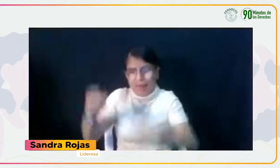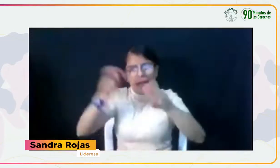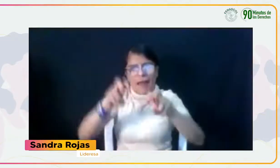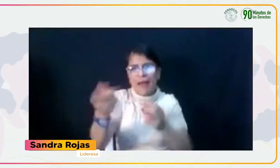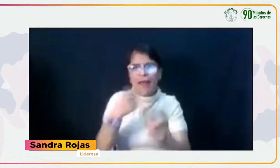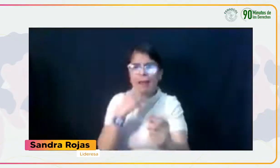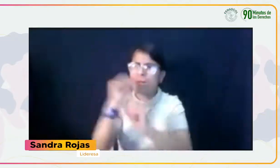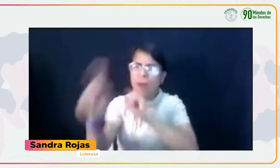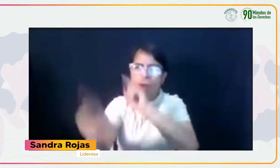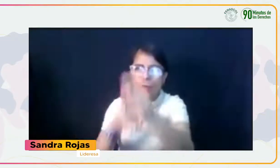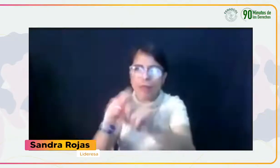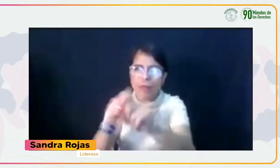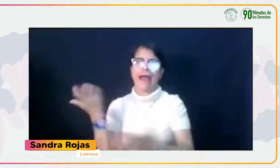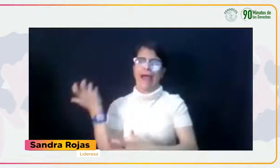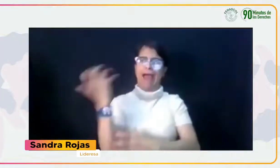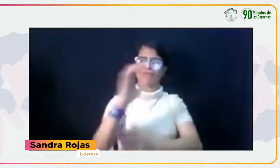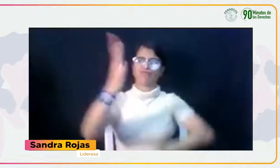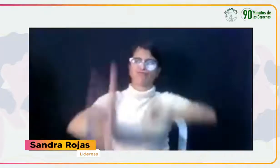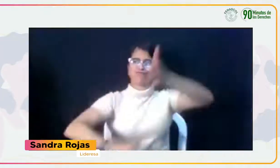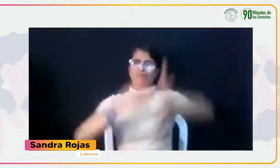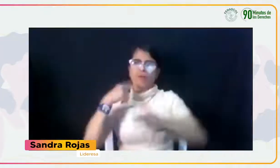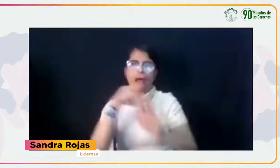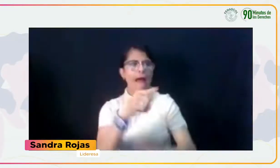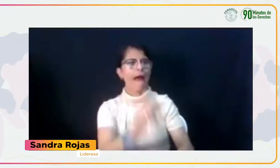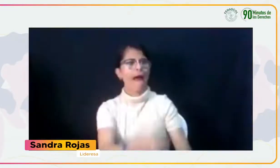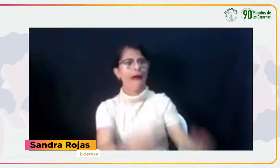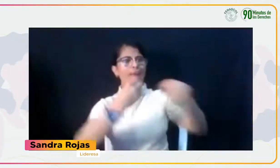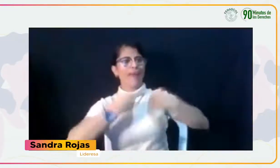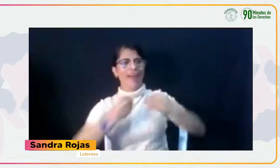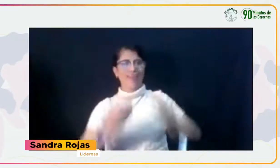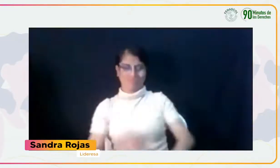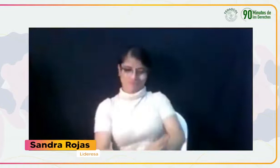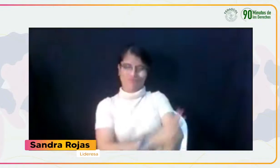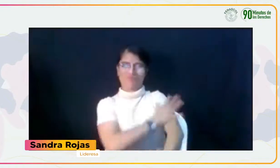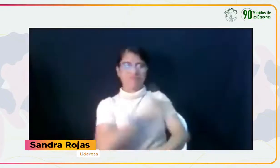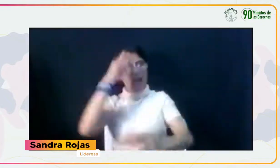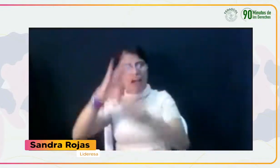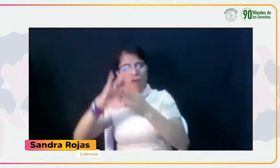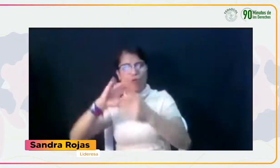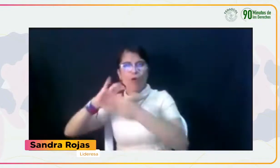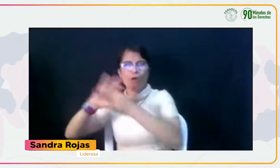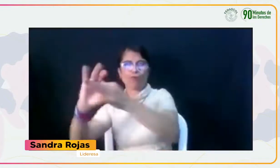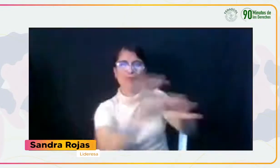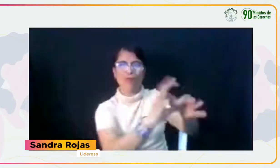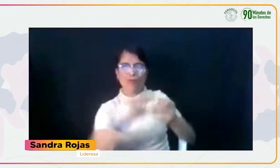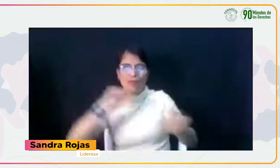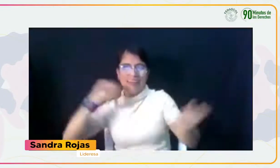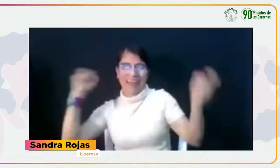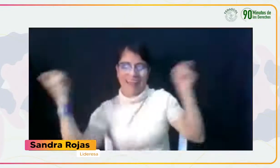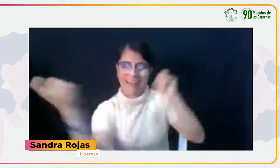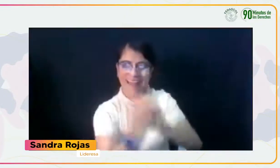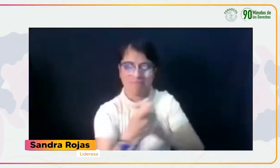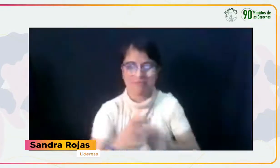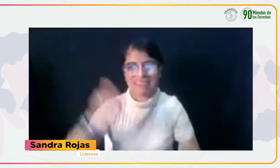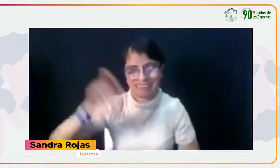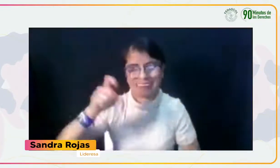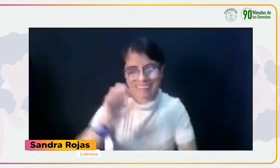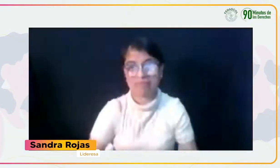como promoción también del noticiero. Entonces, no, que se tenga en cuenta estos videos para poder también